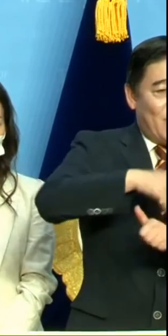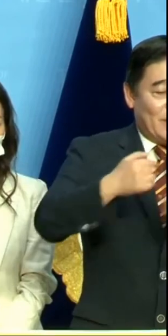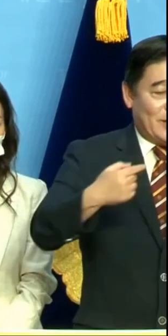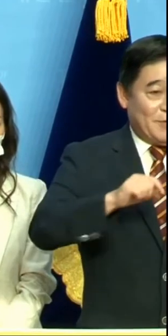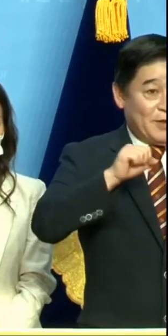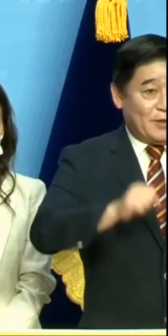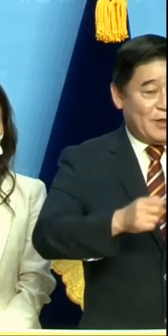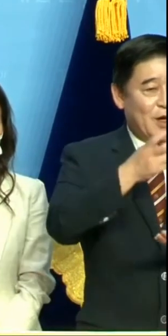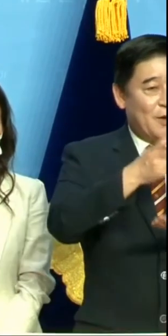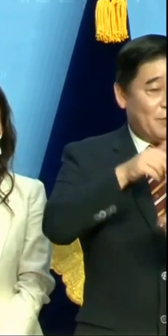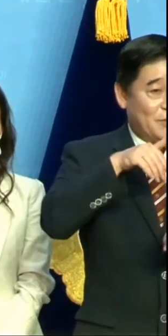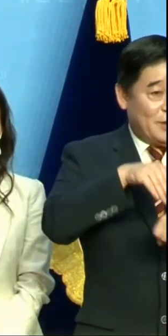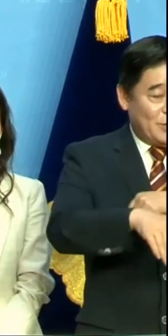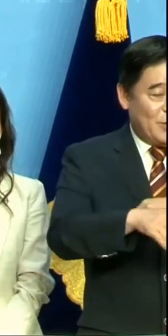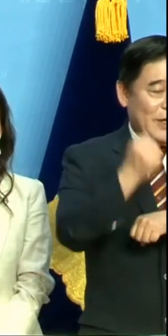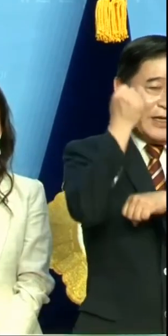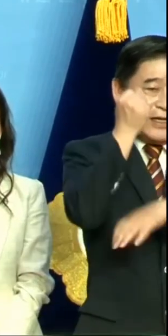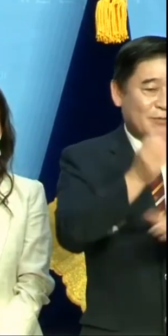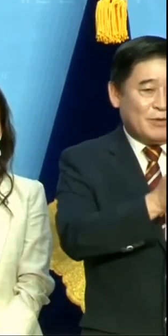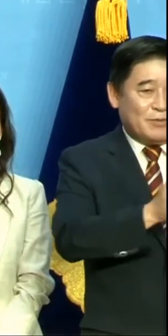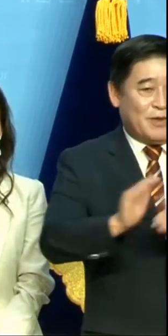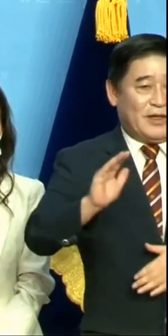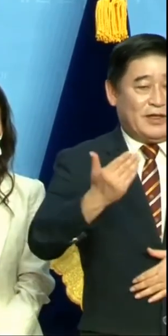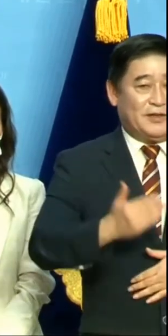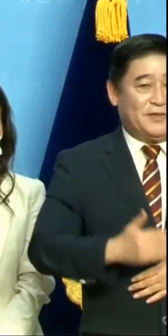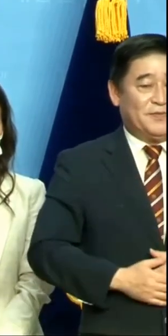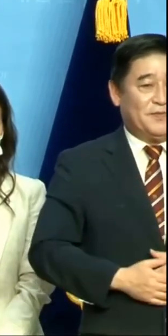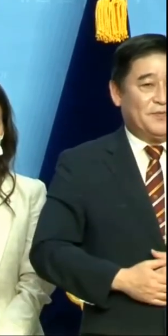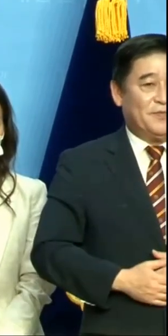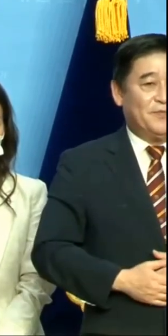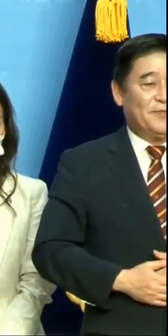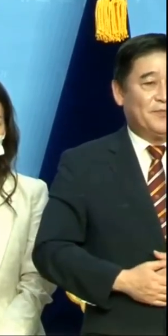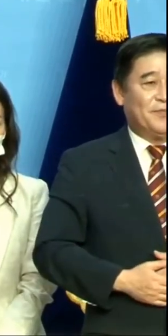법적 제도적 기반을 마련해야 할 것이다